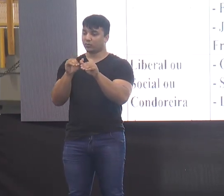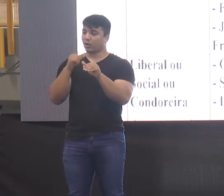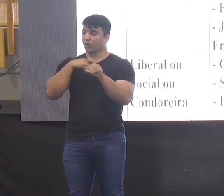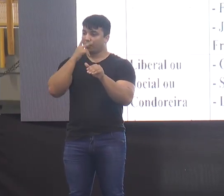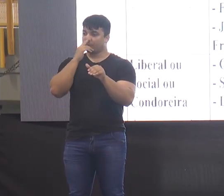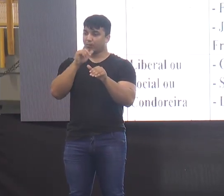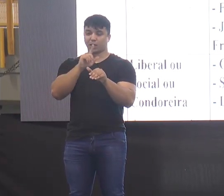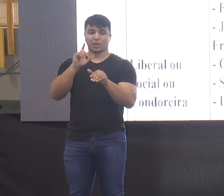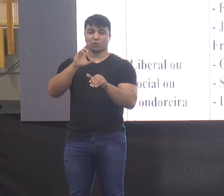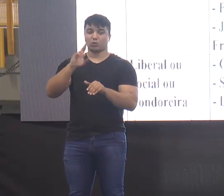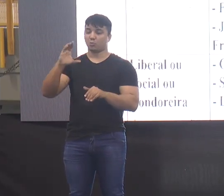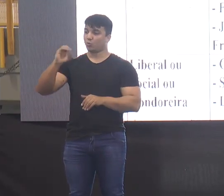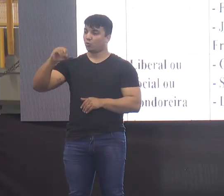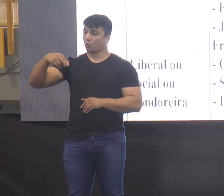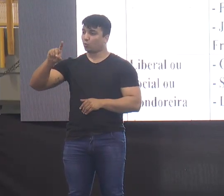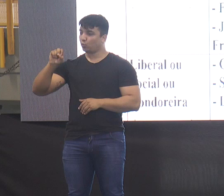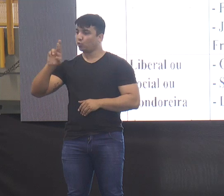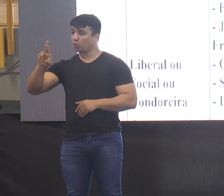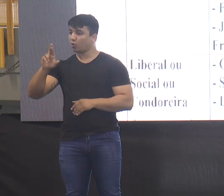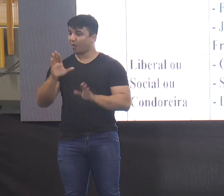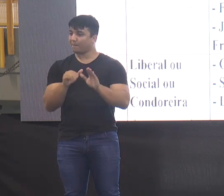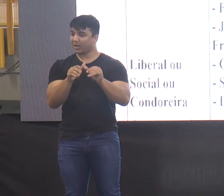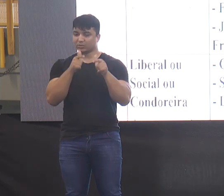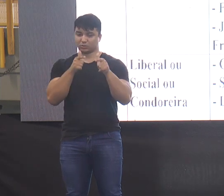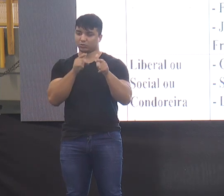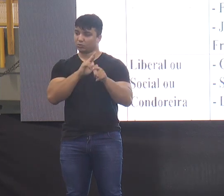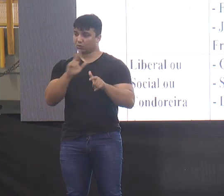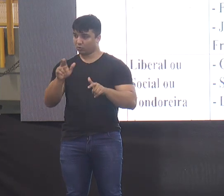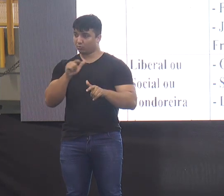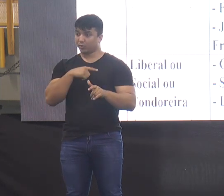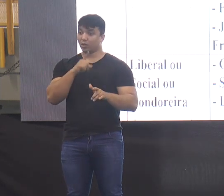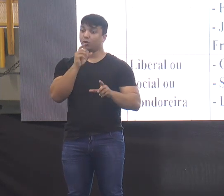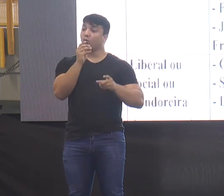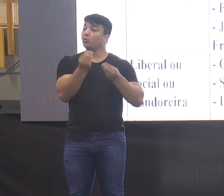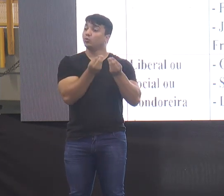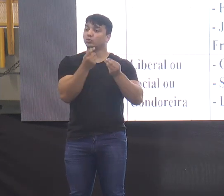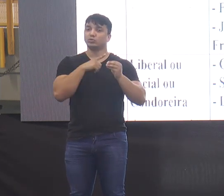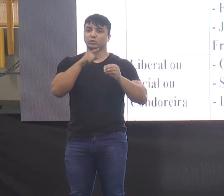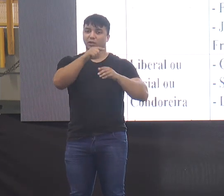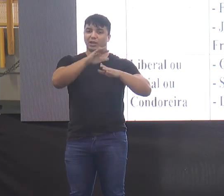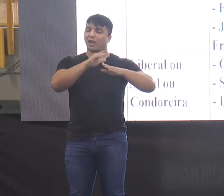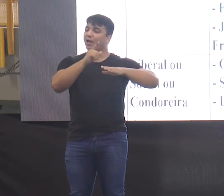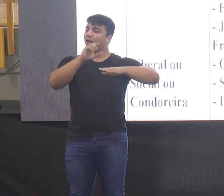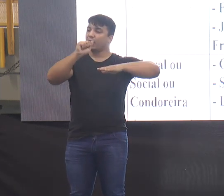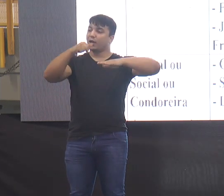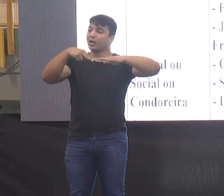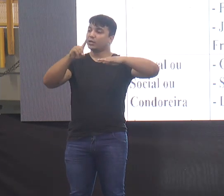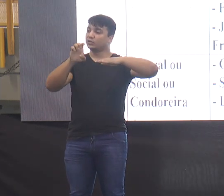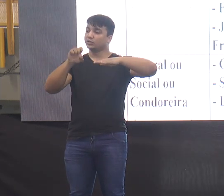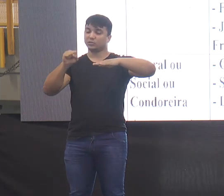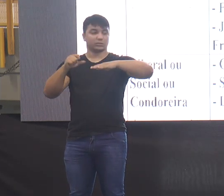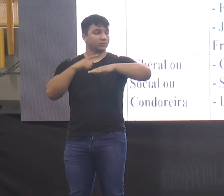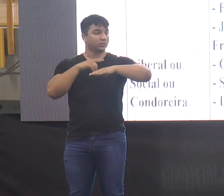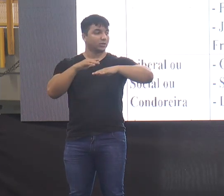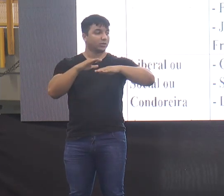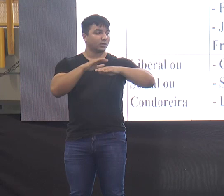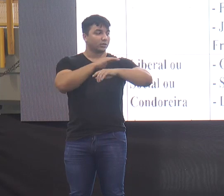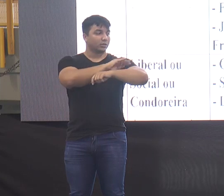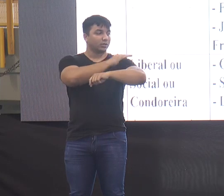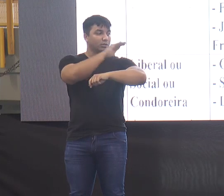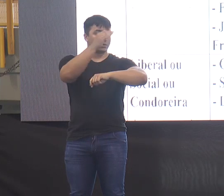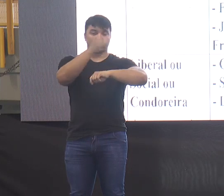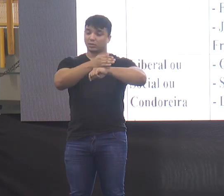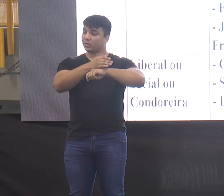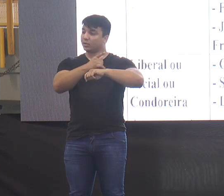primo da águia. É uma ave que habita a cordilheira dos Andes e que foi usada